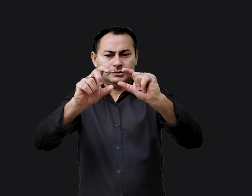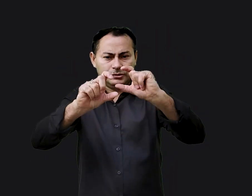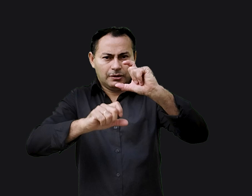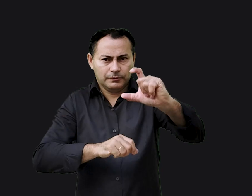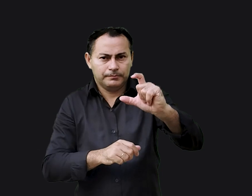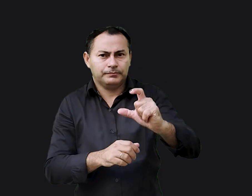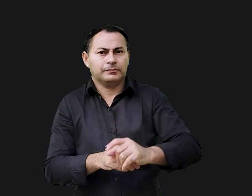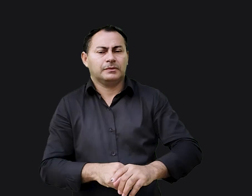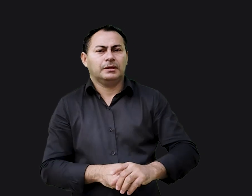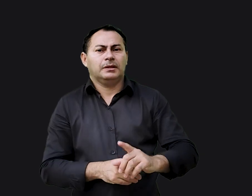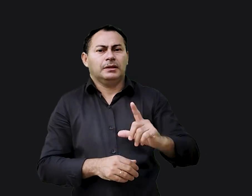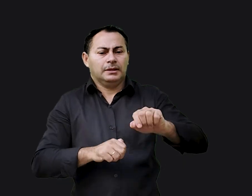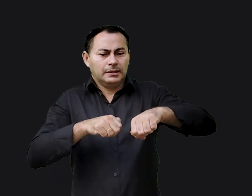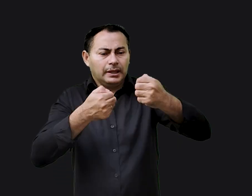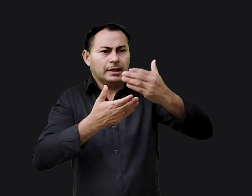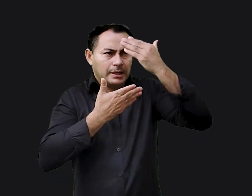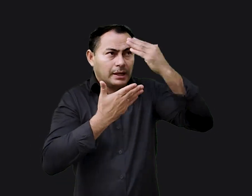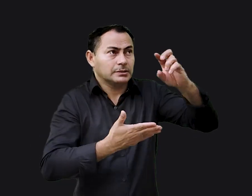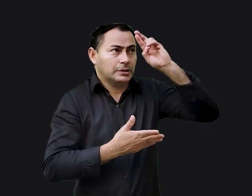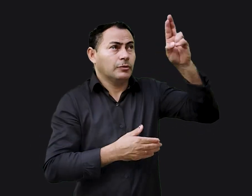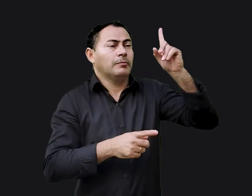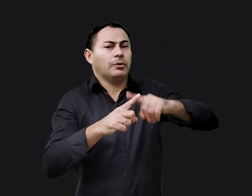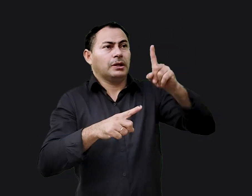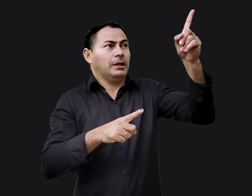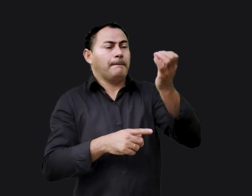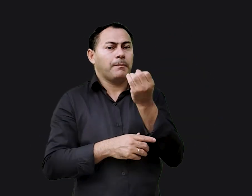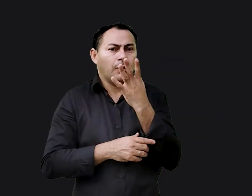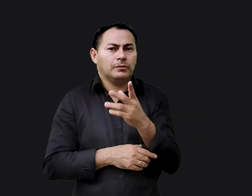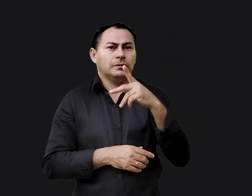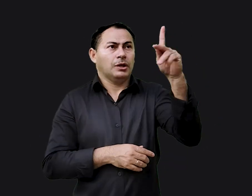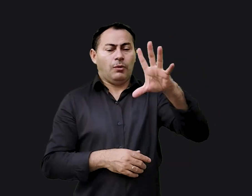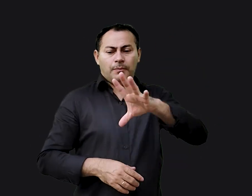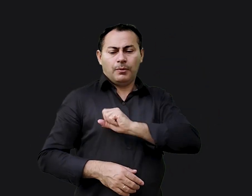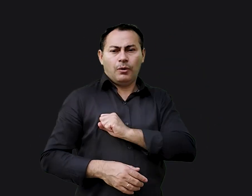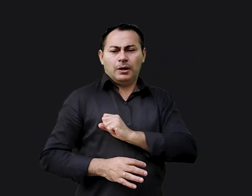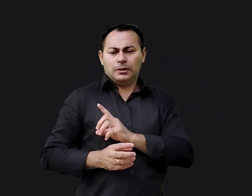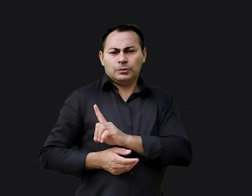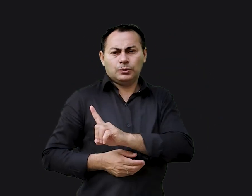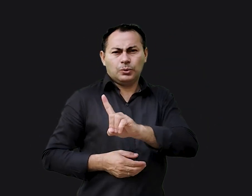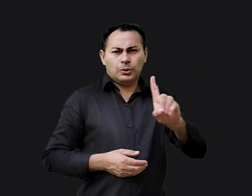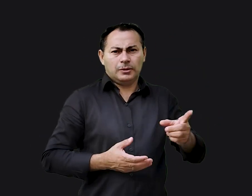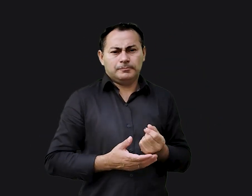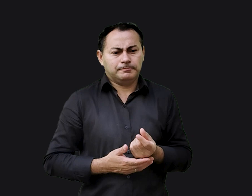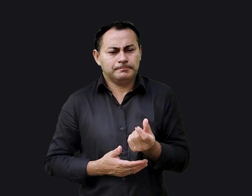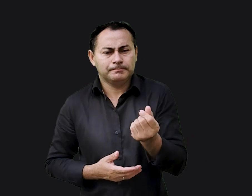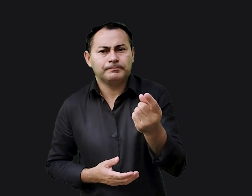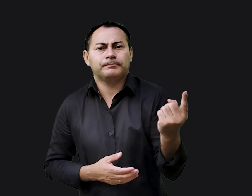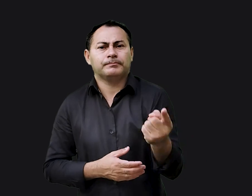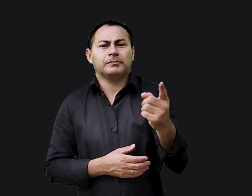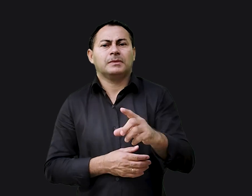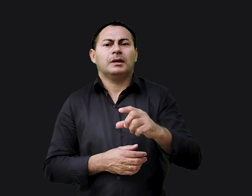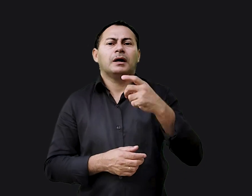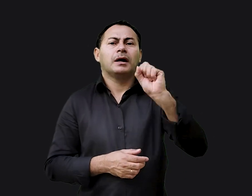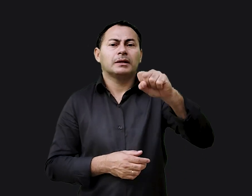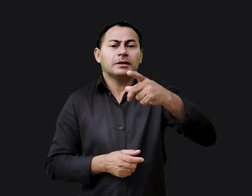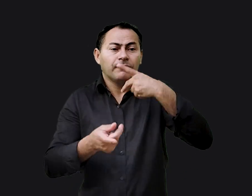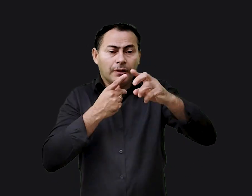dessa estrofe bem graças ao Senhor porque ele é bom o seu amor dura para sempre assim